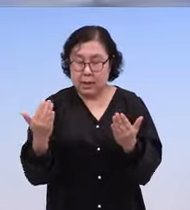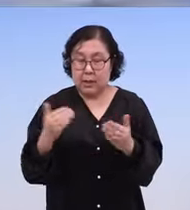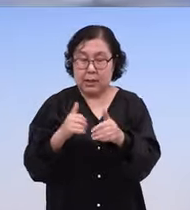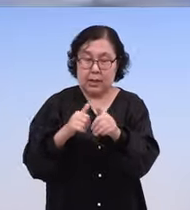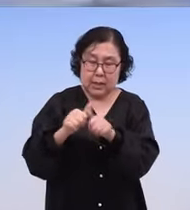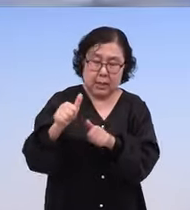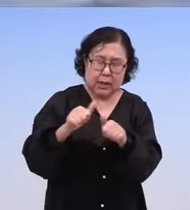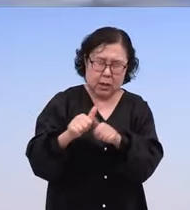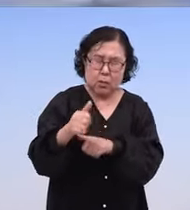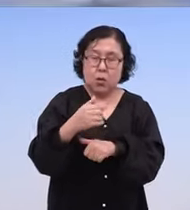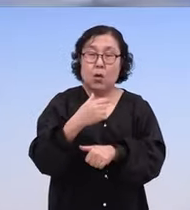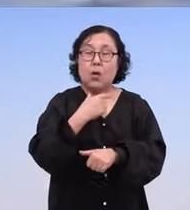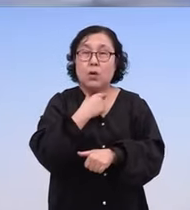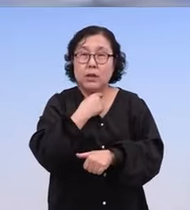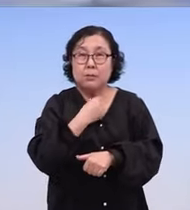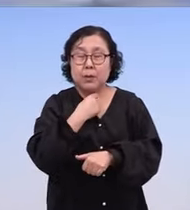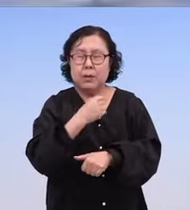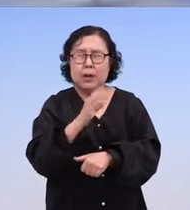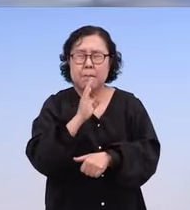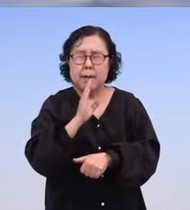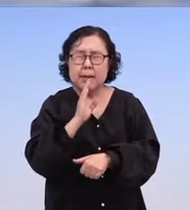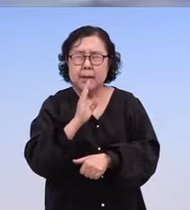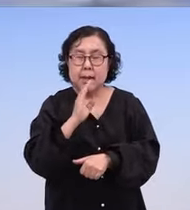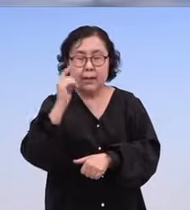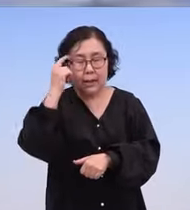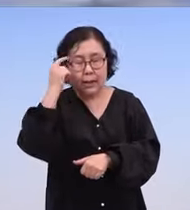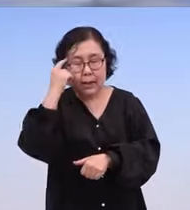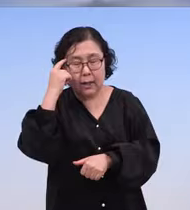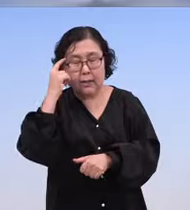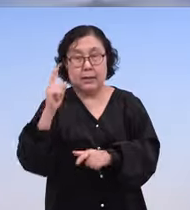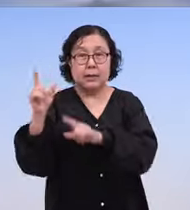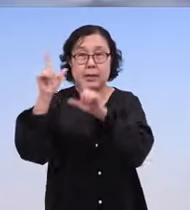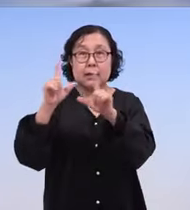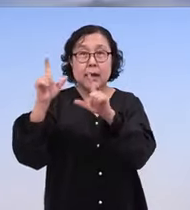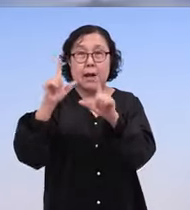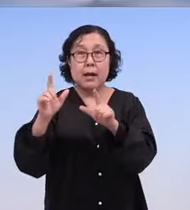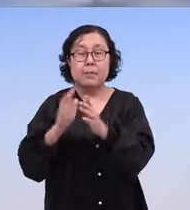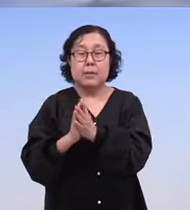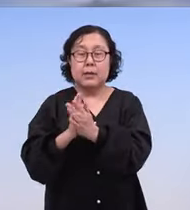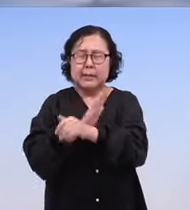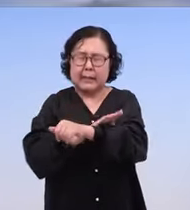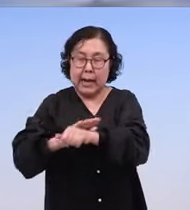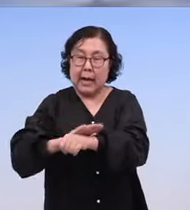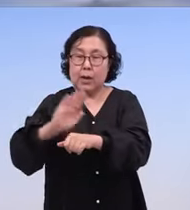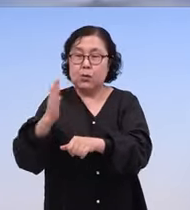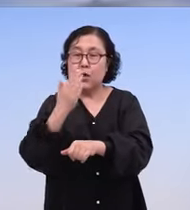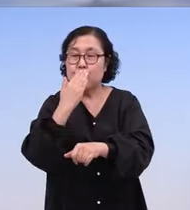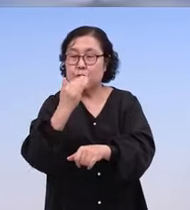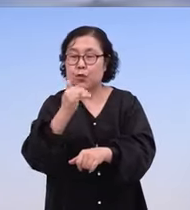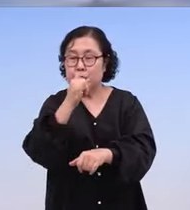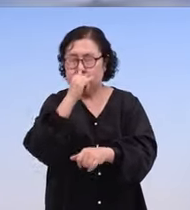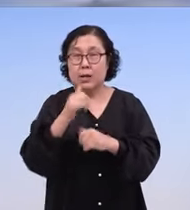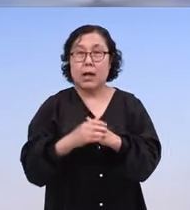해서든 그것들을 이겨내보려고 긍정적으로 노력하는 그런 아이의 삶은 반드시 잘 될 수밖에 없는 거. 거기다가 이분은